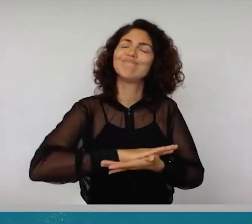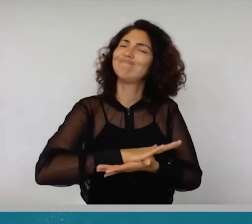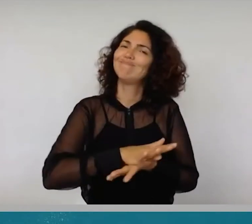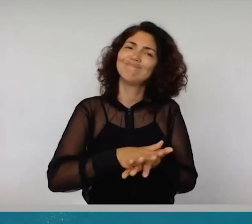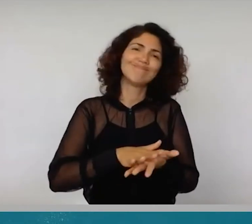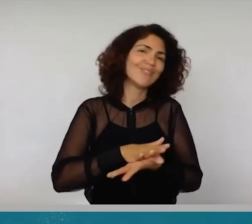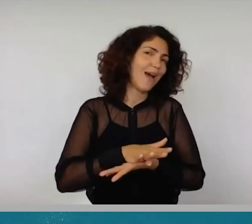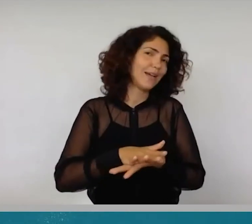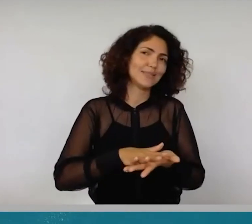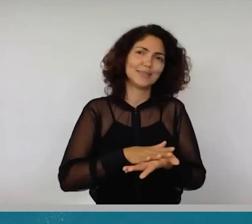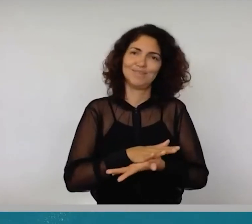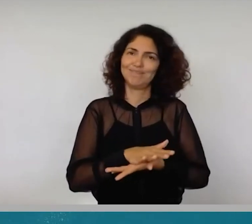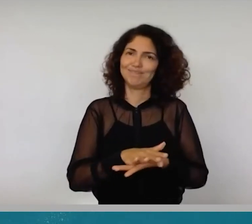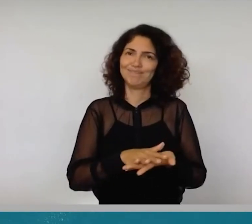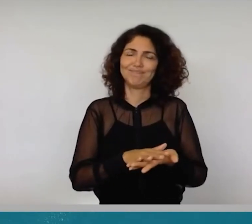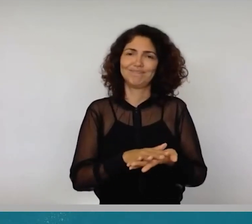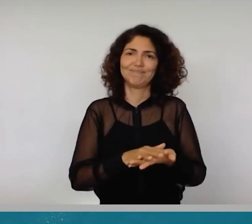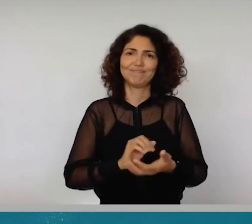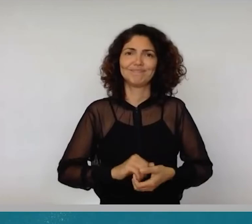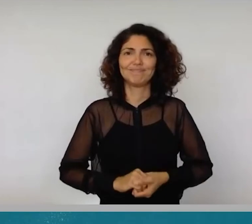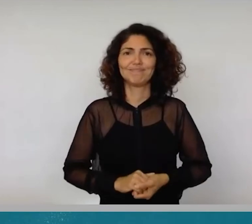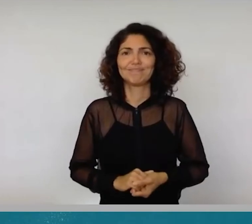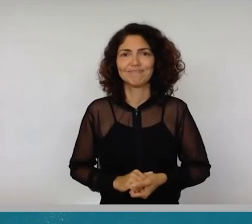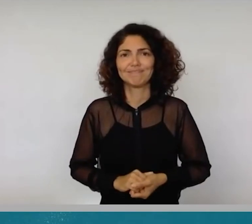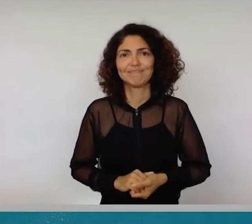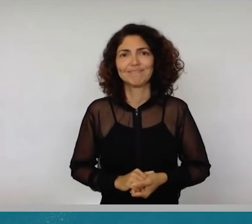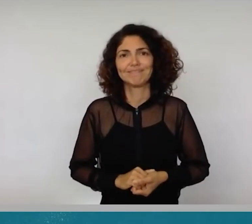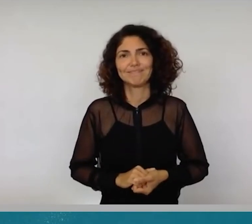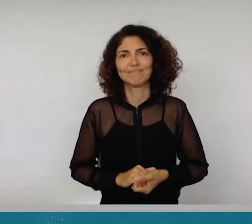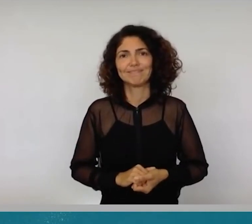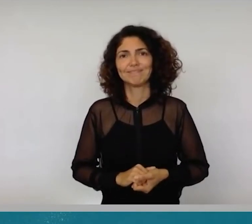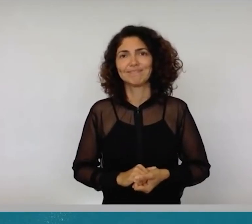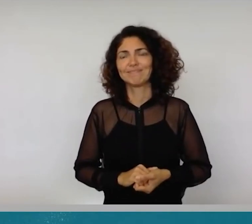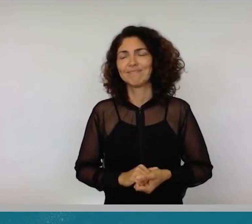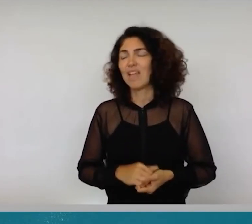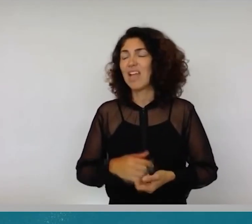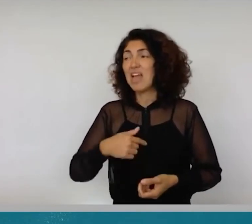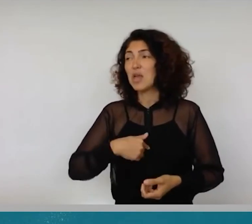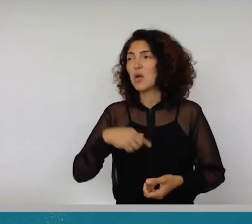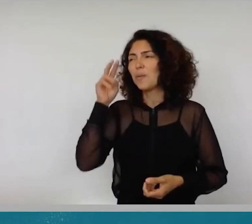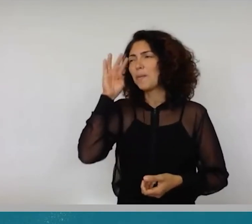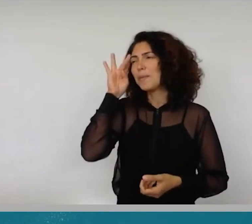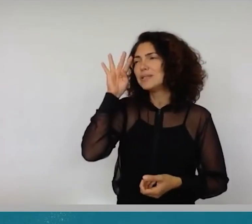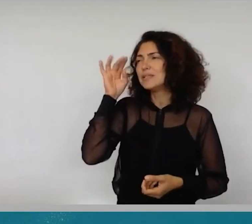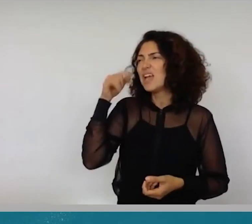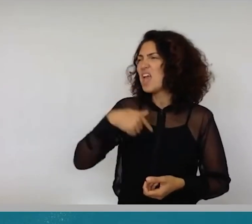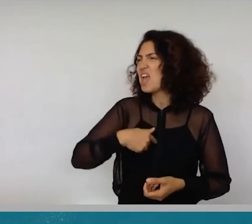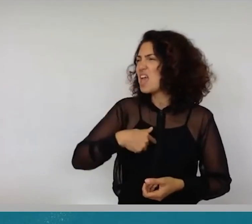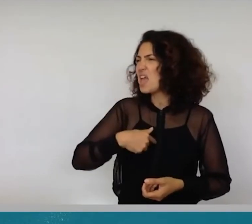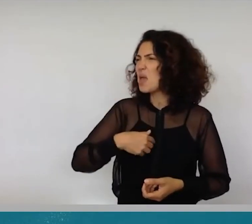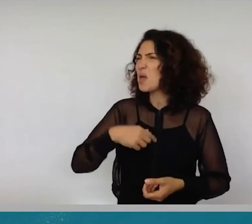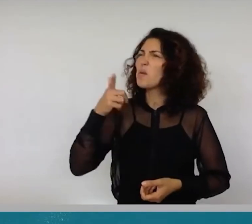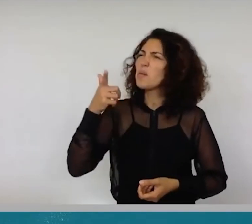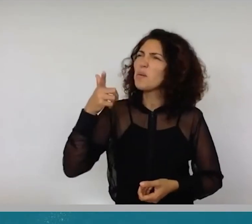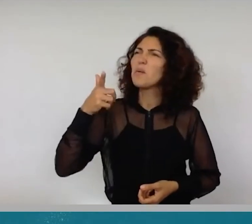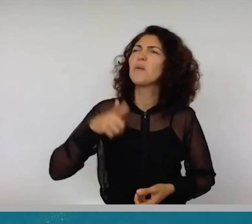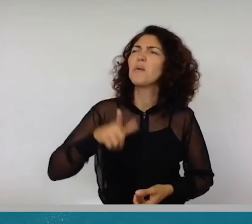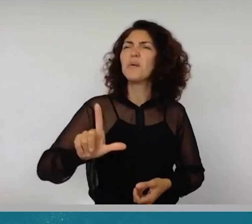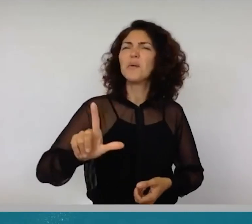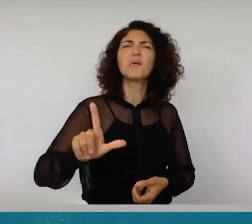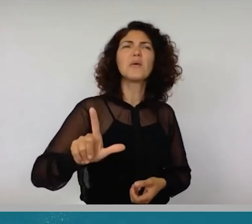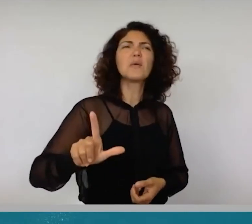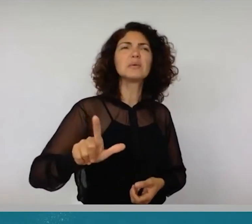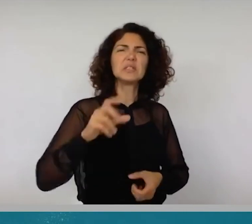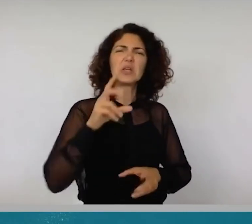Se acontecer qualquer pancada, eu me seguro. Se segura nada, né? Quem é o homem? O homem não é nada